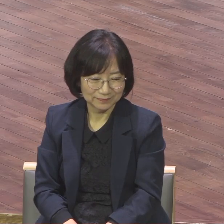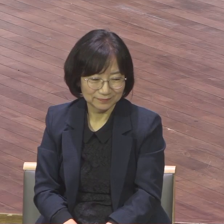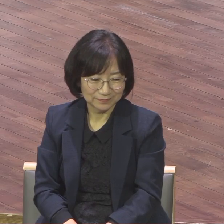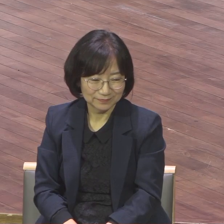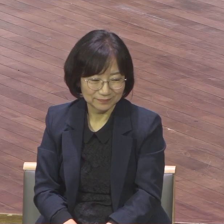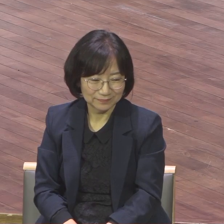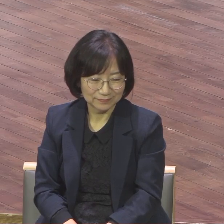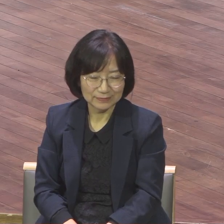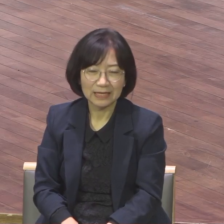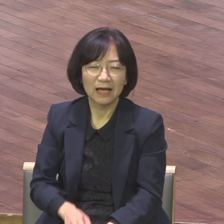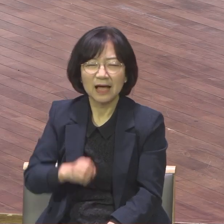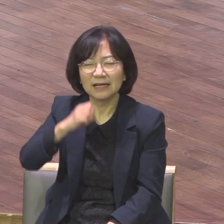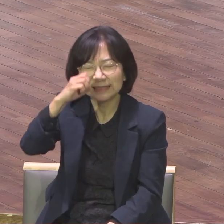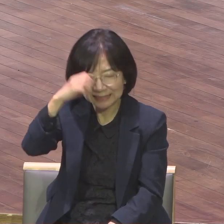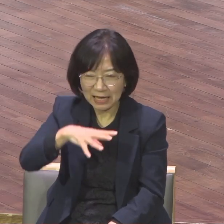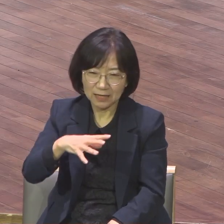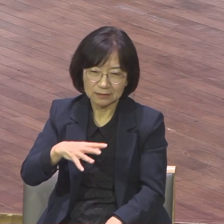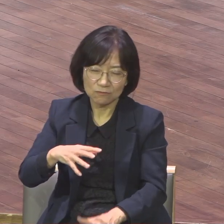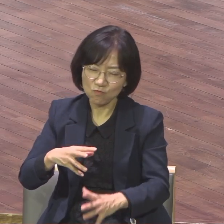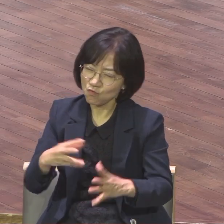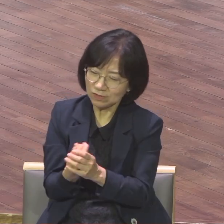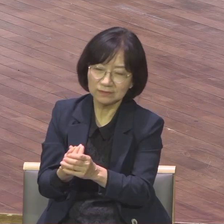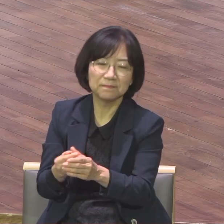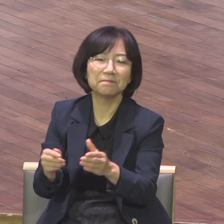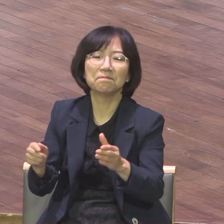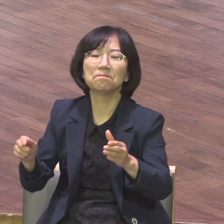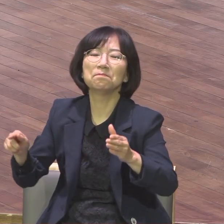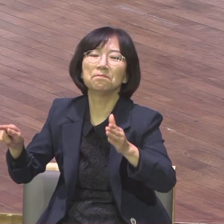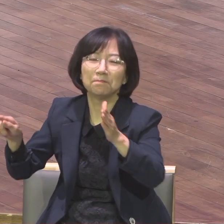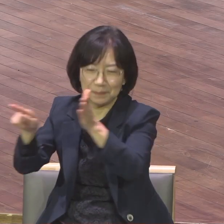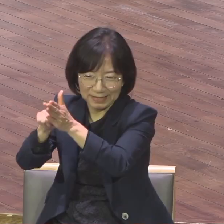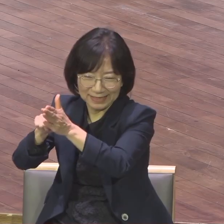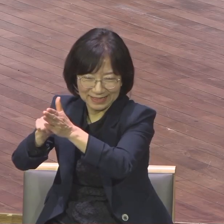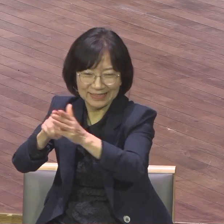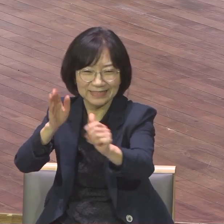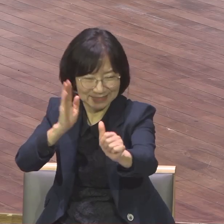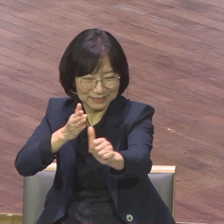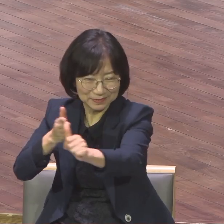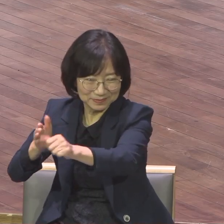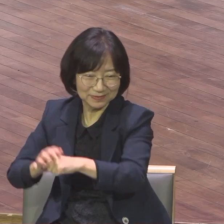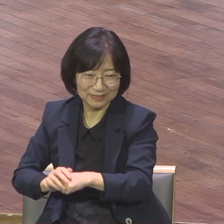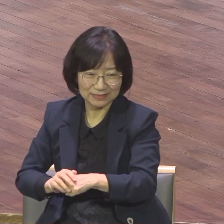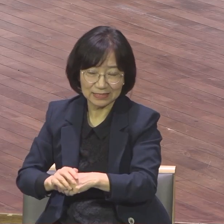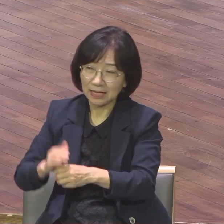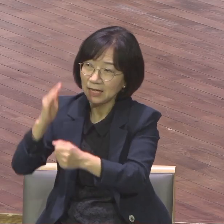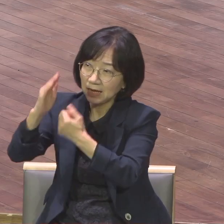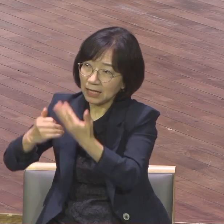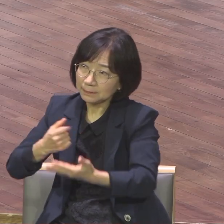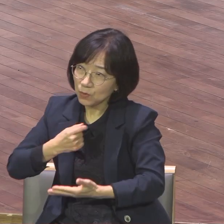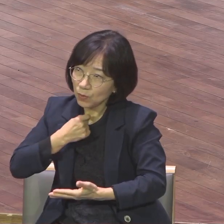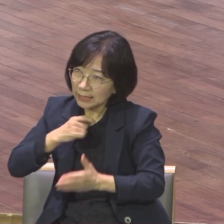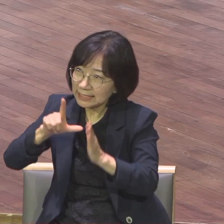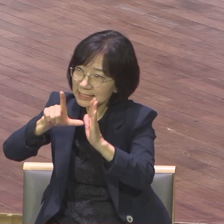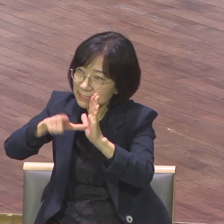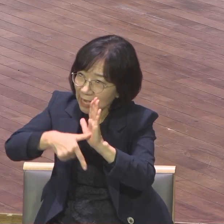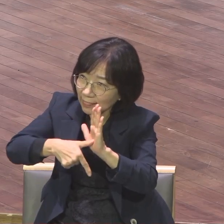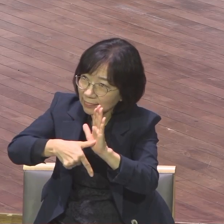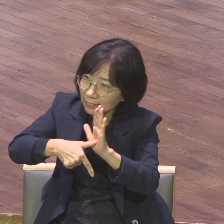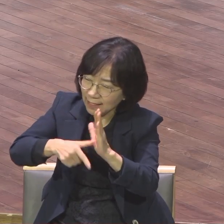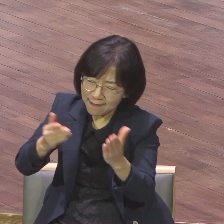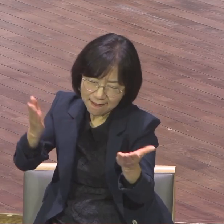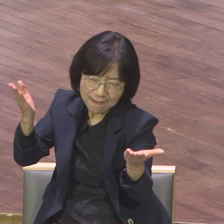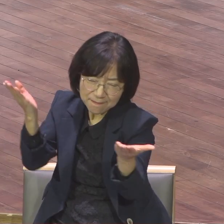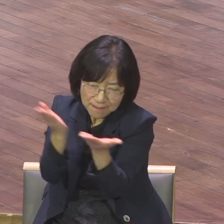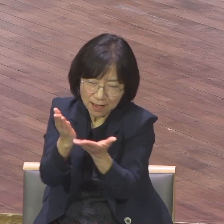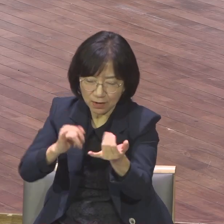그냥 전적으로 믿으시기 바랍니다. 하나님께서 가장 정확한 시간표에 반드시 회복시켜